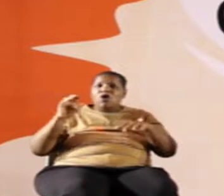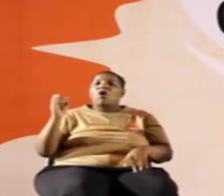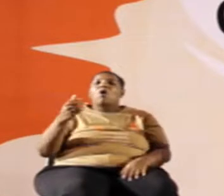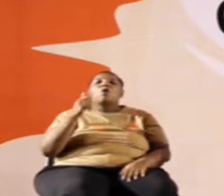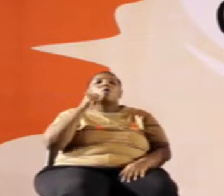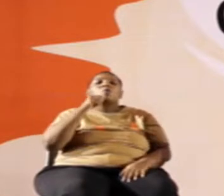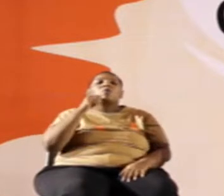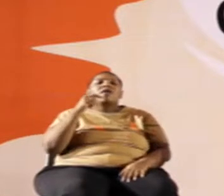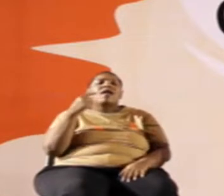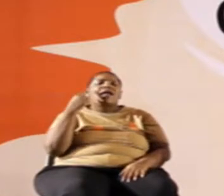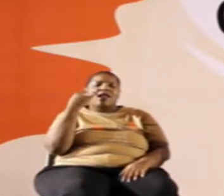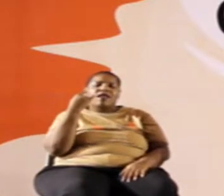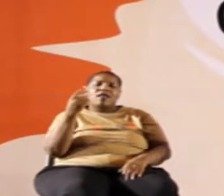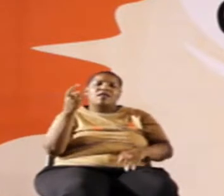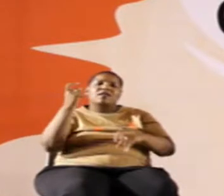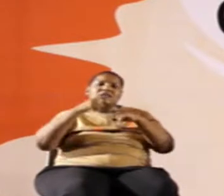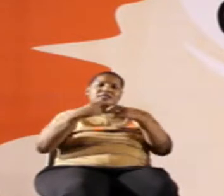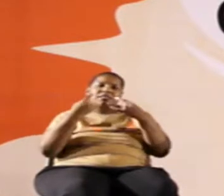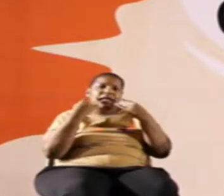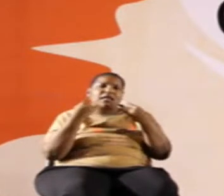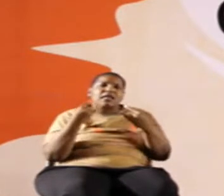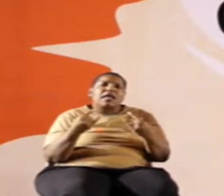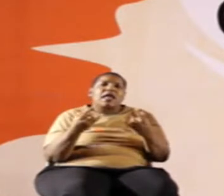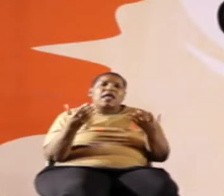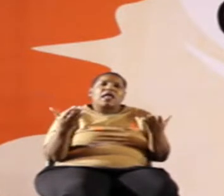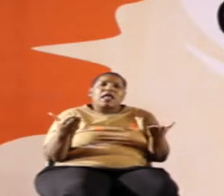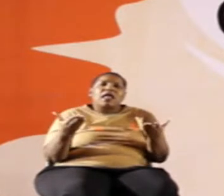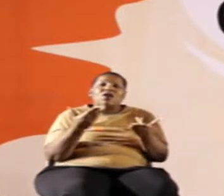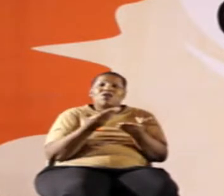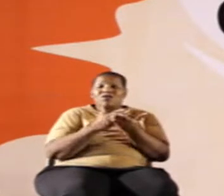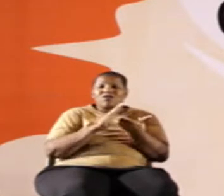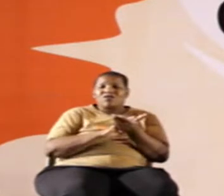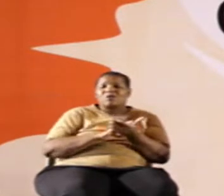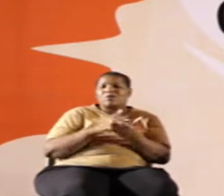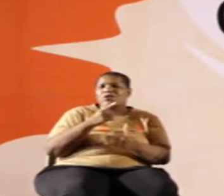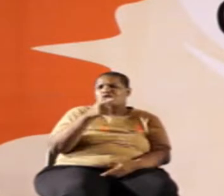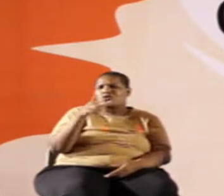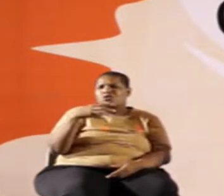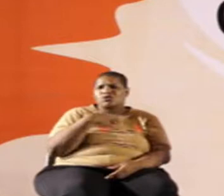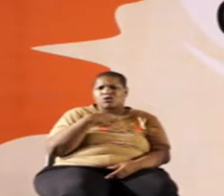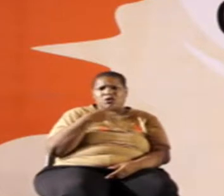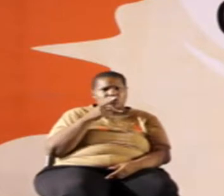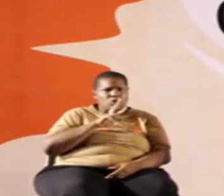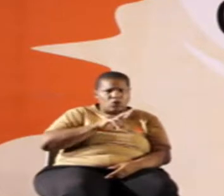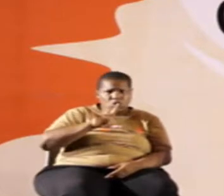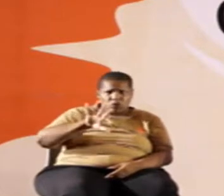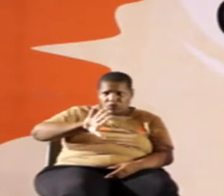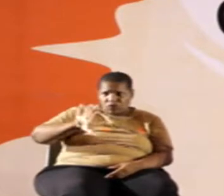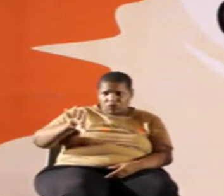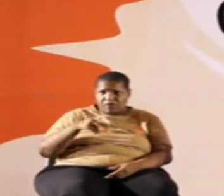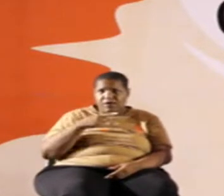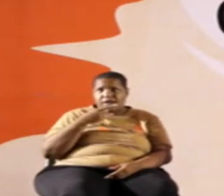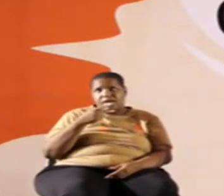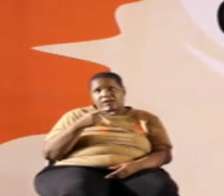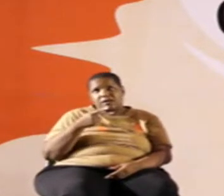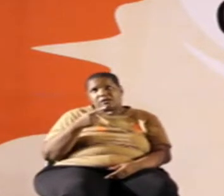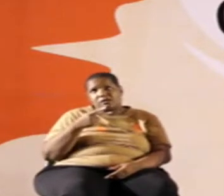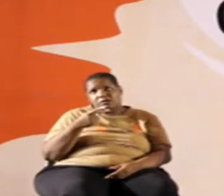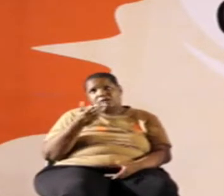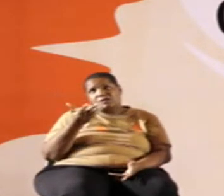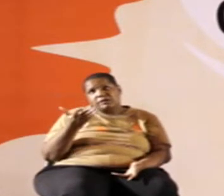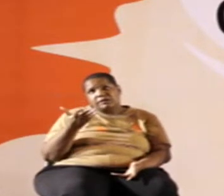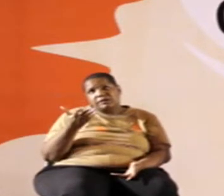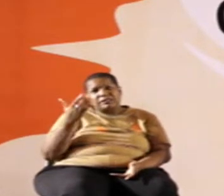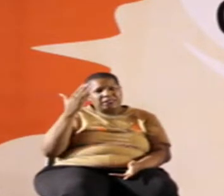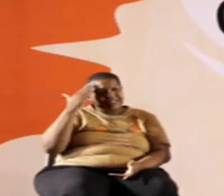mulheres hipersexualizadas. Ele foi interpretado de várias formas. E eu não estou dizendo que,